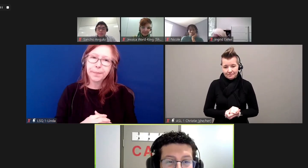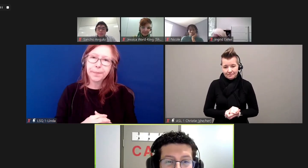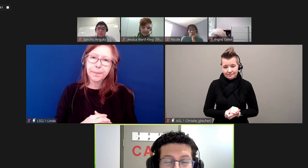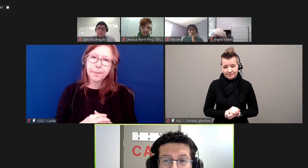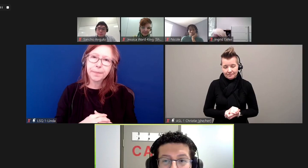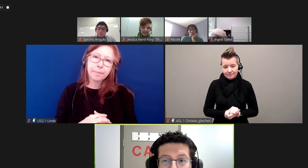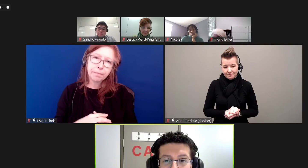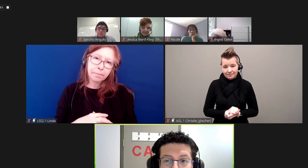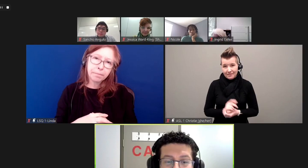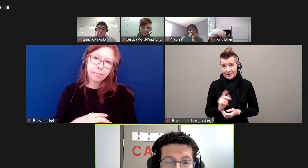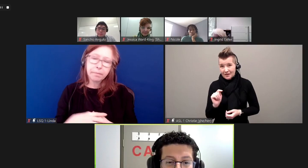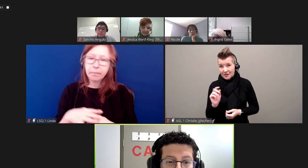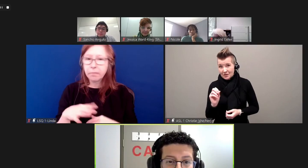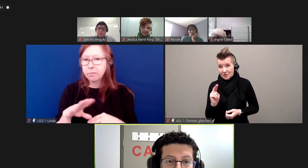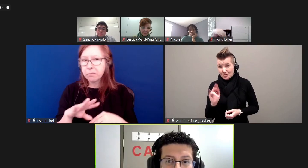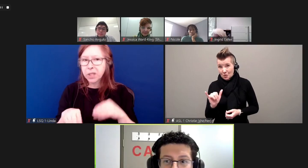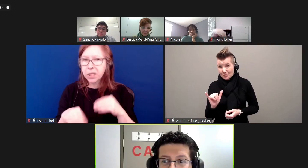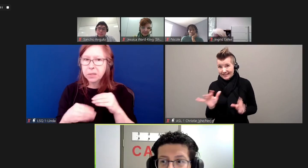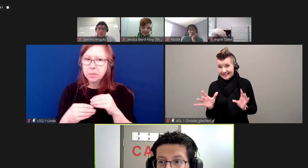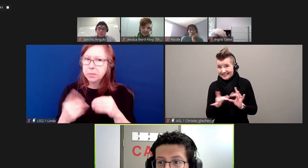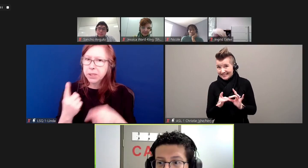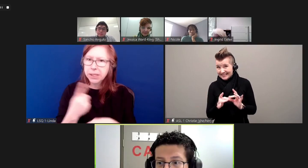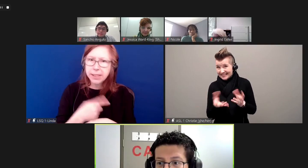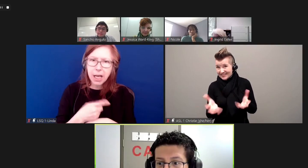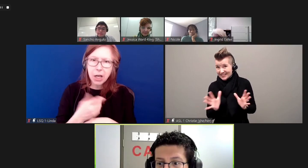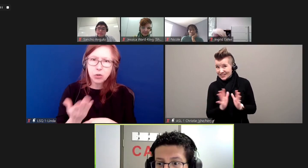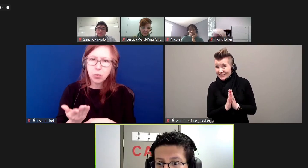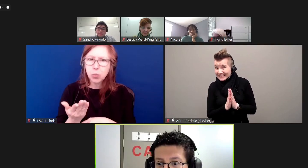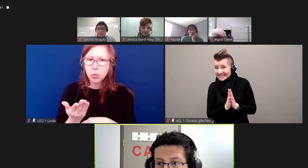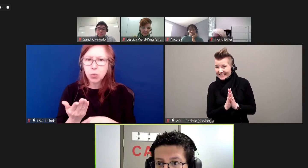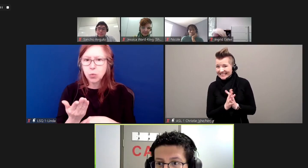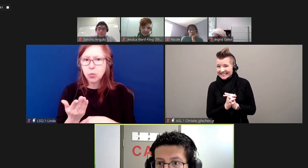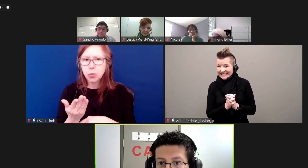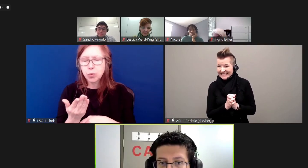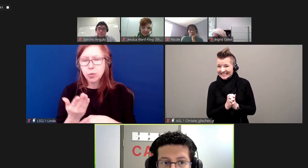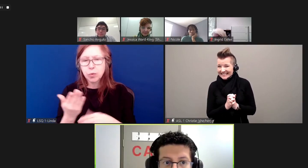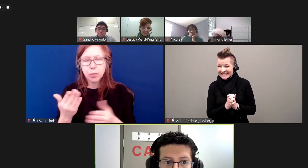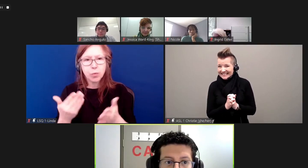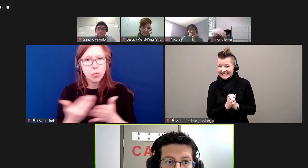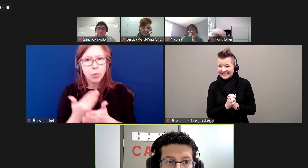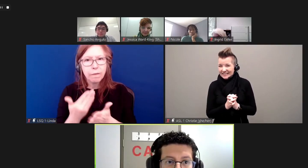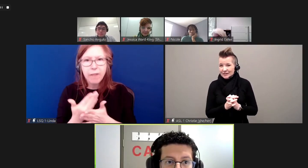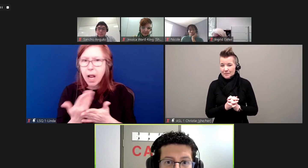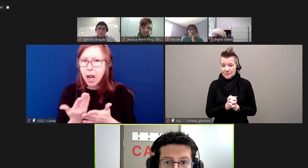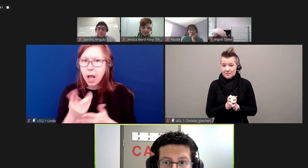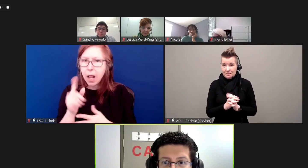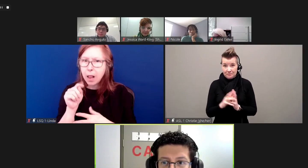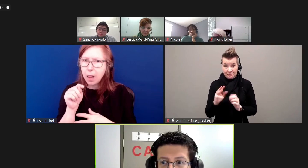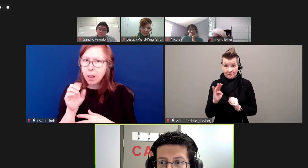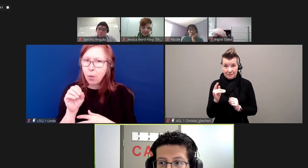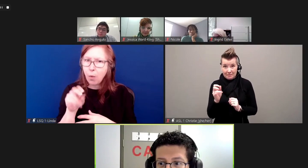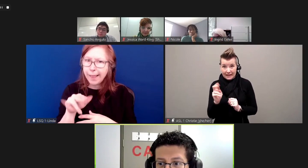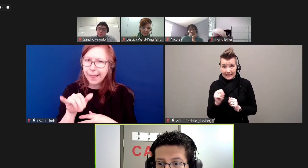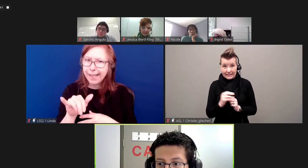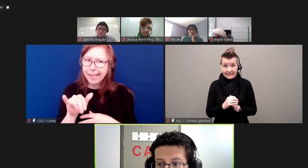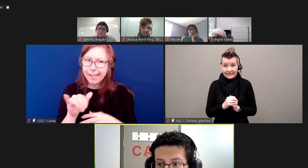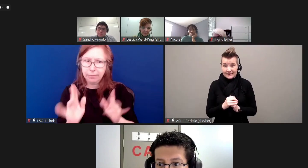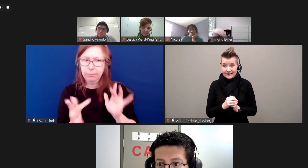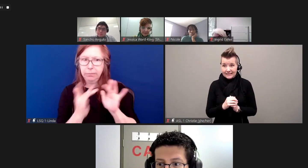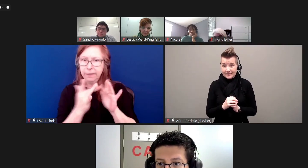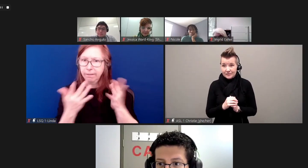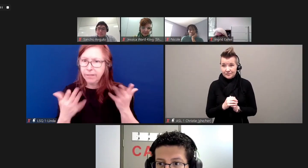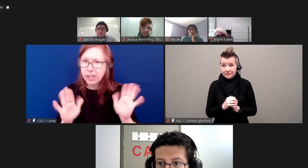Y a-t-il des mises à jour sur Tony? Est-ce que Tony est là? Est-ce qu'il a pu se joindre à